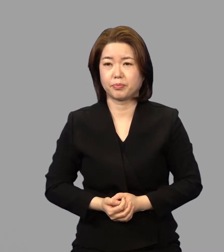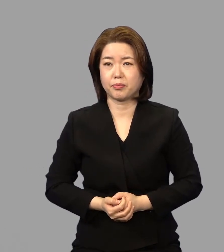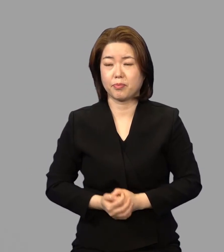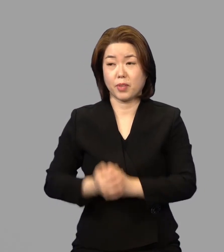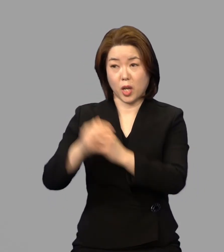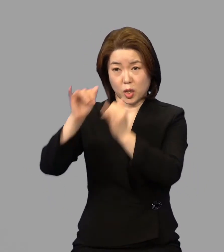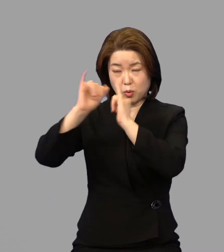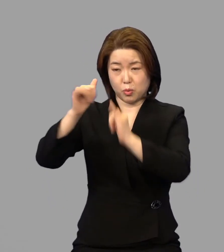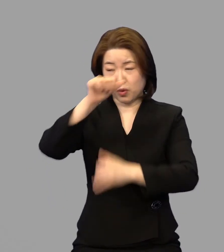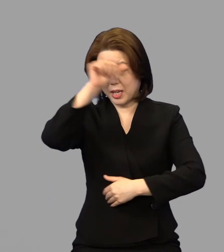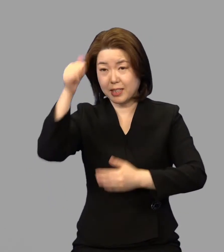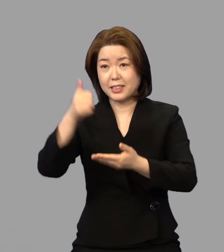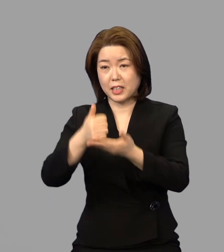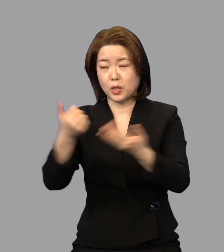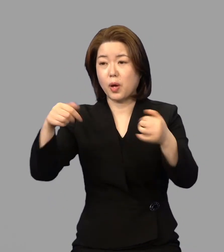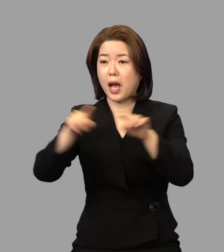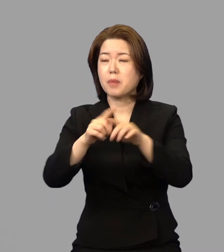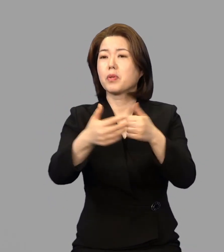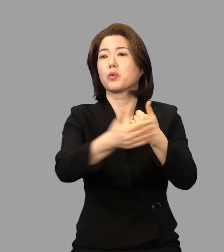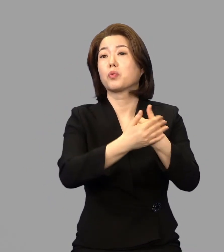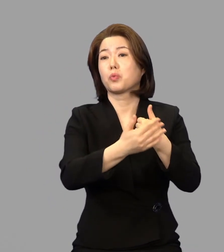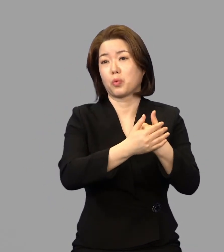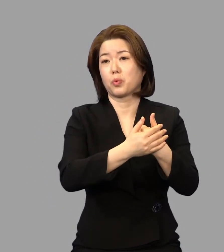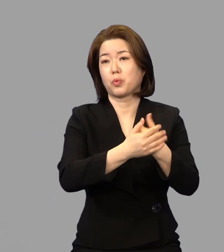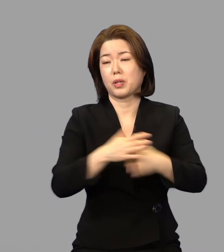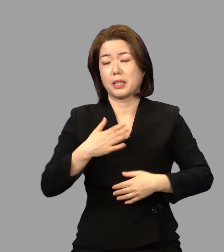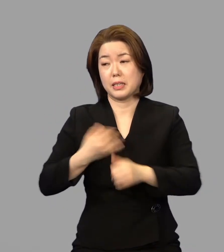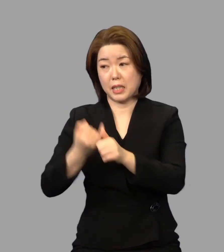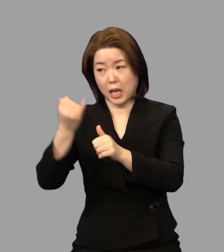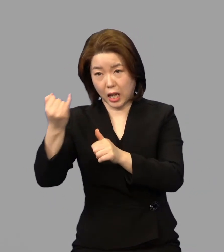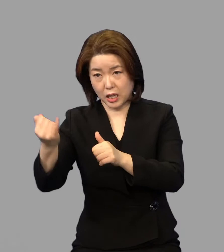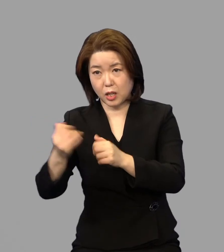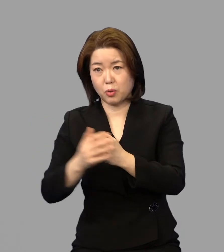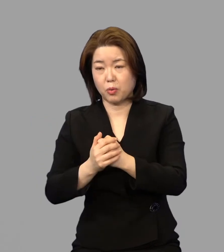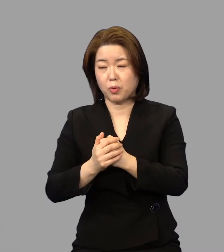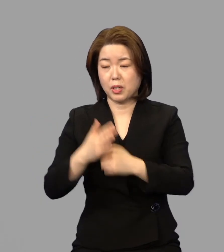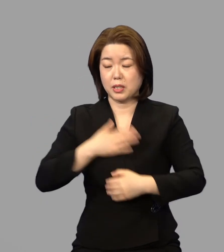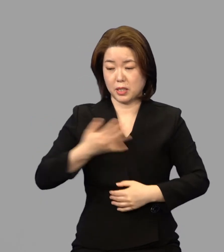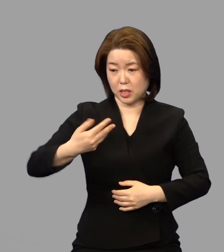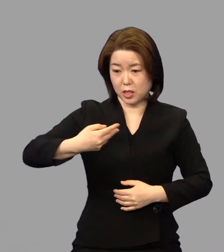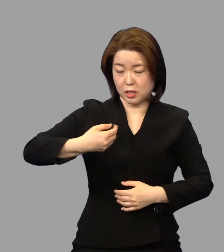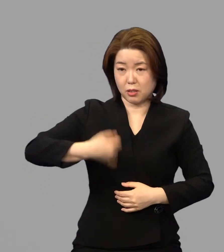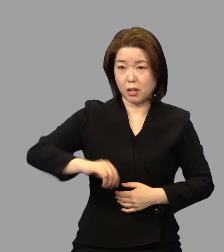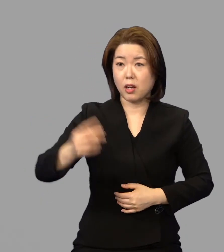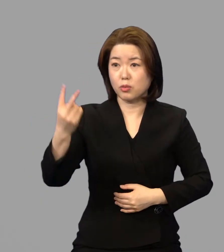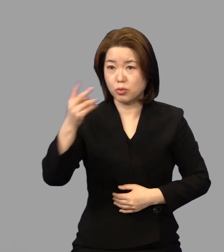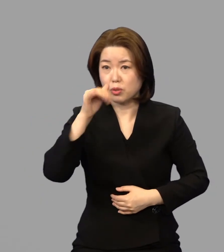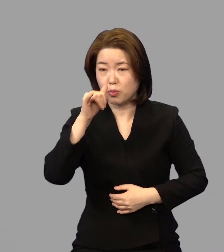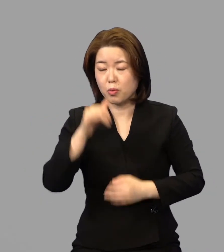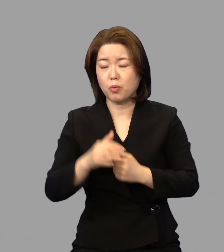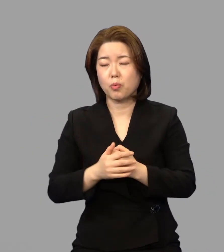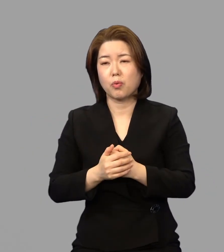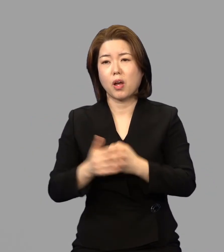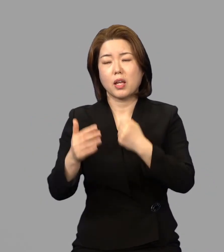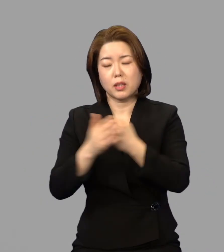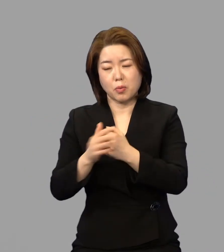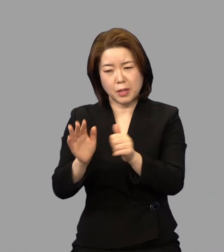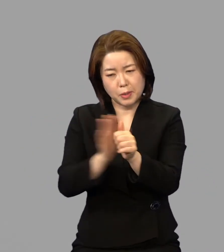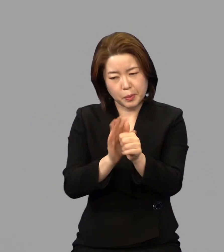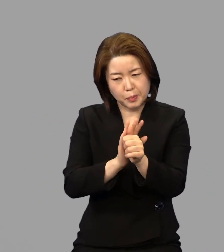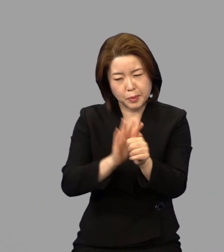훌륭한 장로님들이 같이 도와주셨고 제 아내도 저희 두 딸도 있고 그래서 저에게 위로가